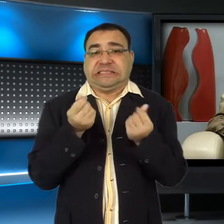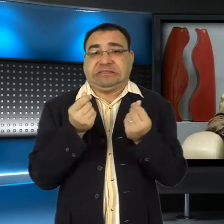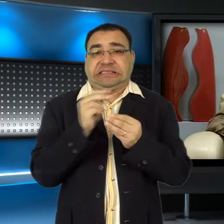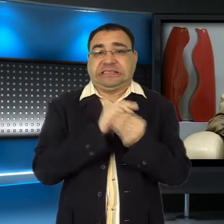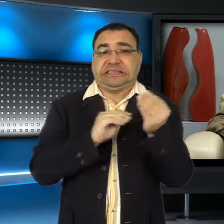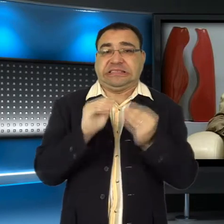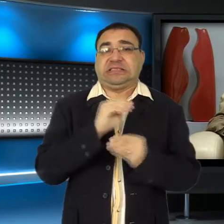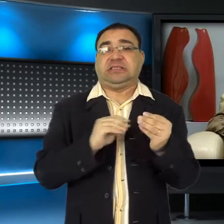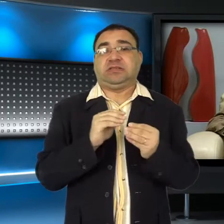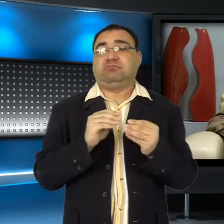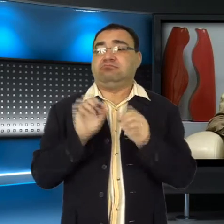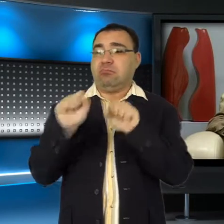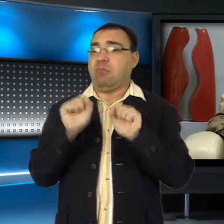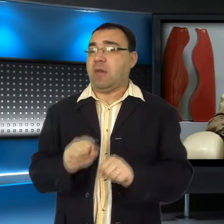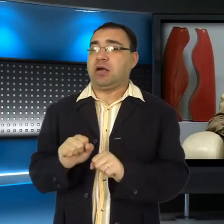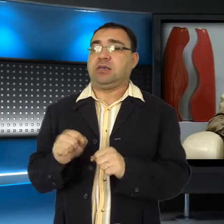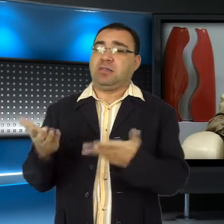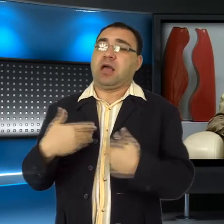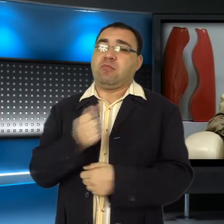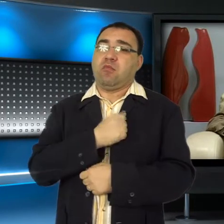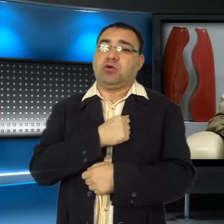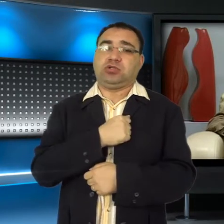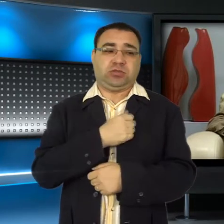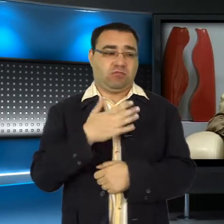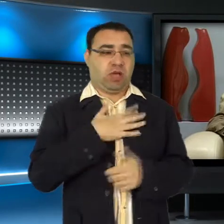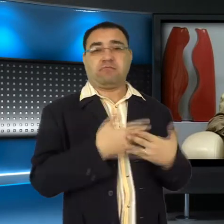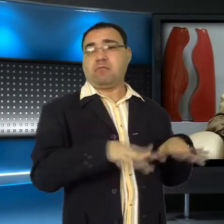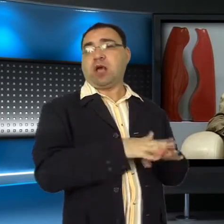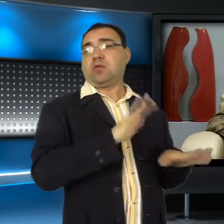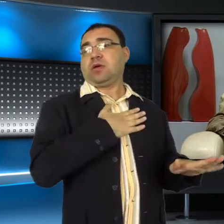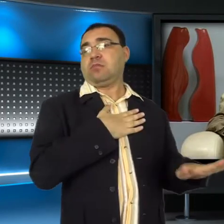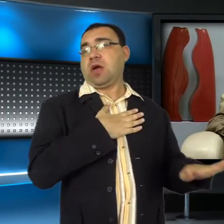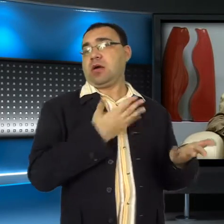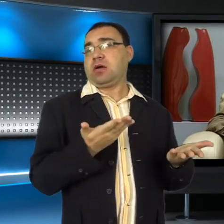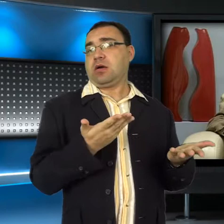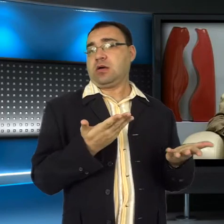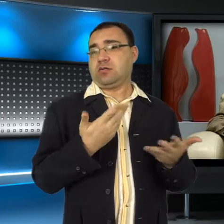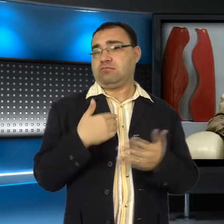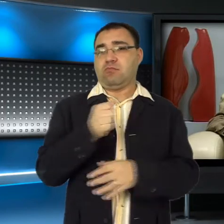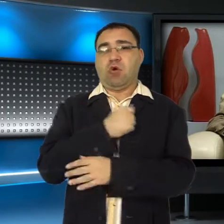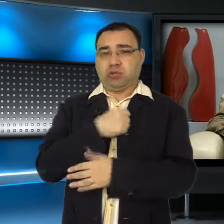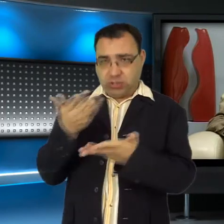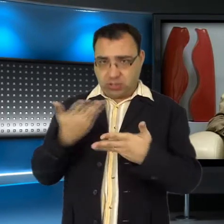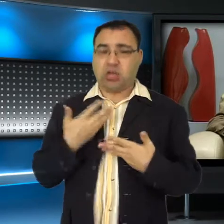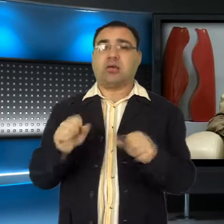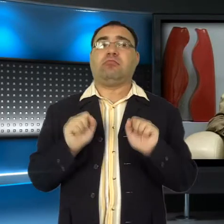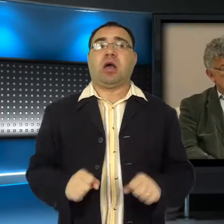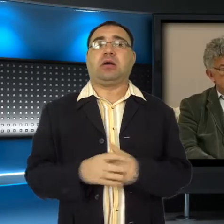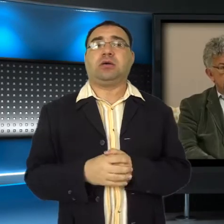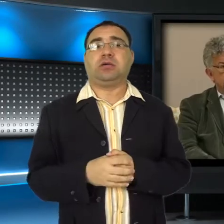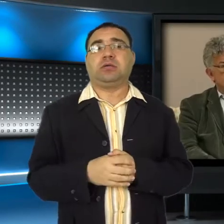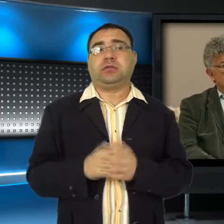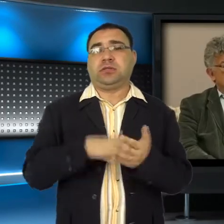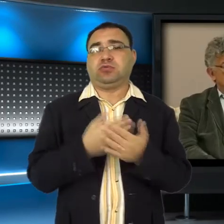zdarza, idzie do banku, bierze pożyczkę na hipotekę i z tym nie ma problemu. W Utrechcie, miasto holenderskie,